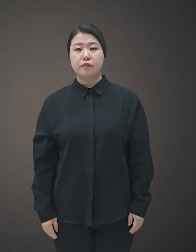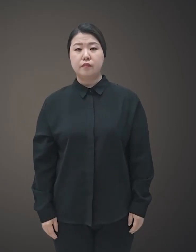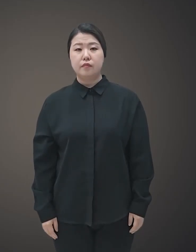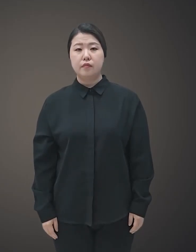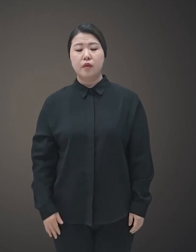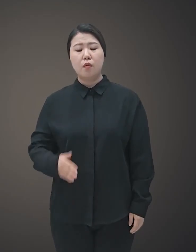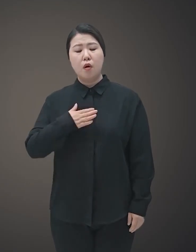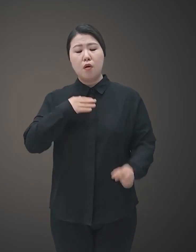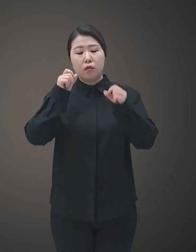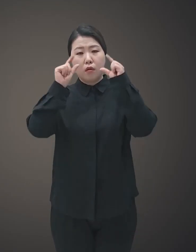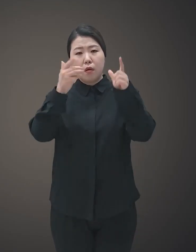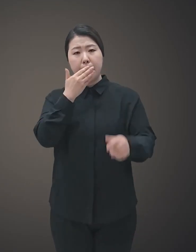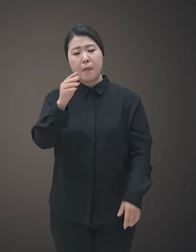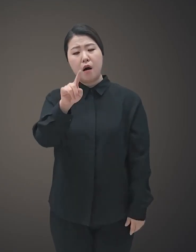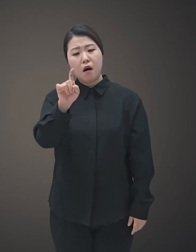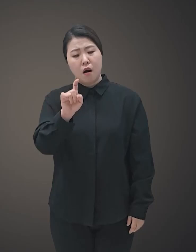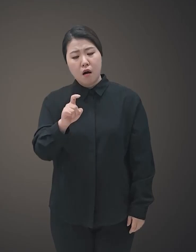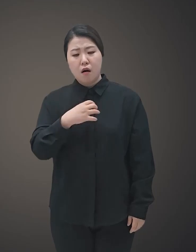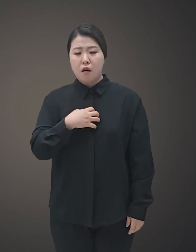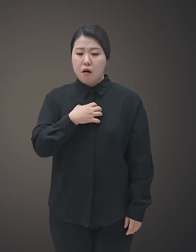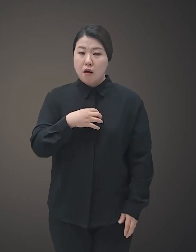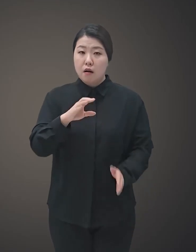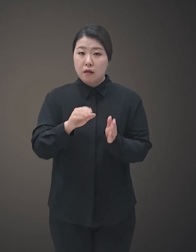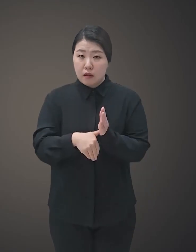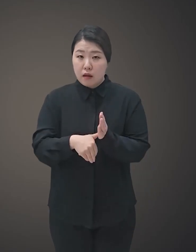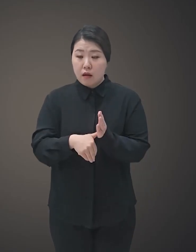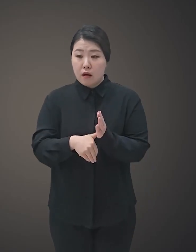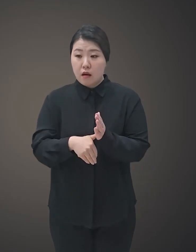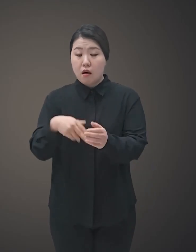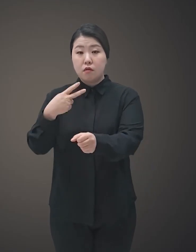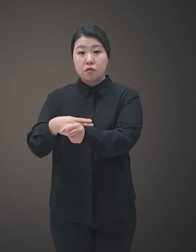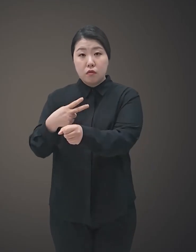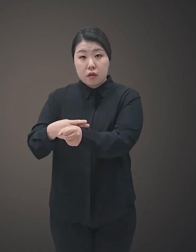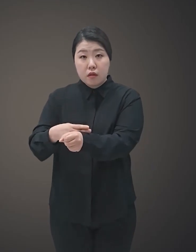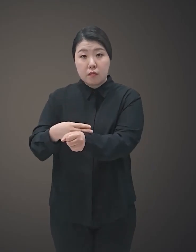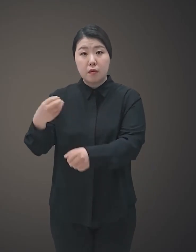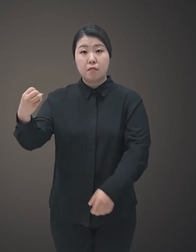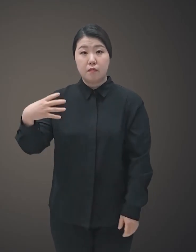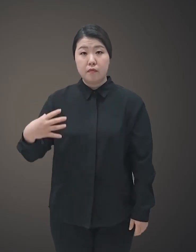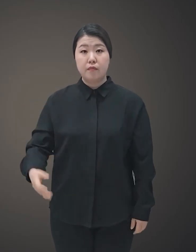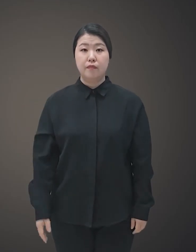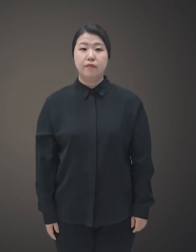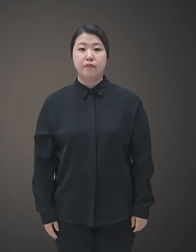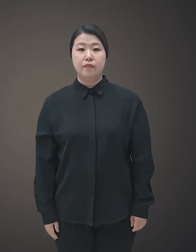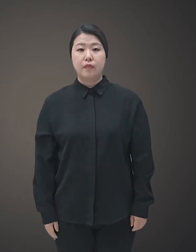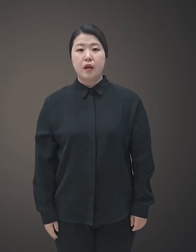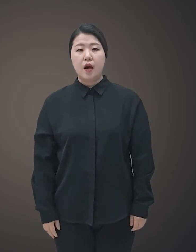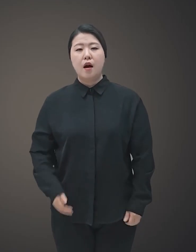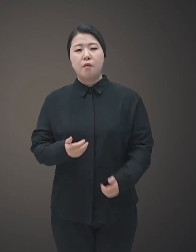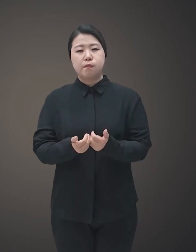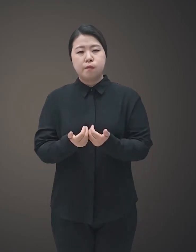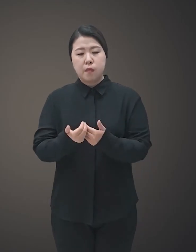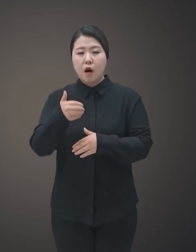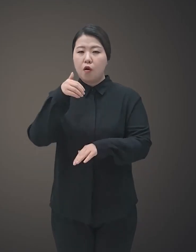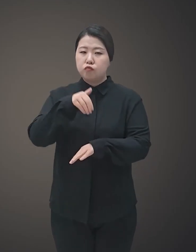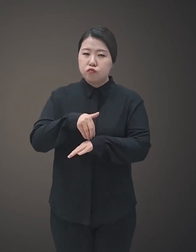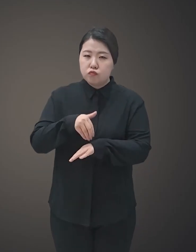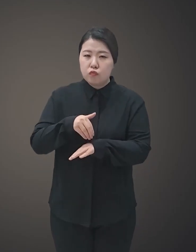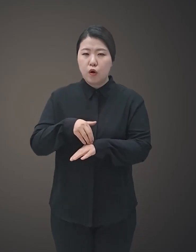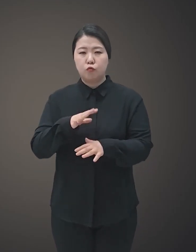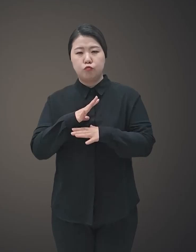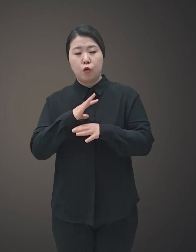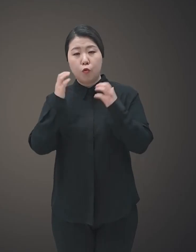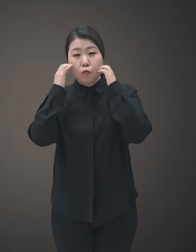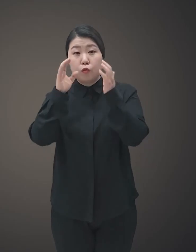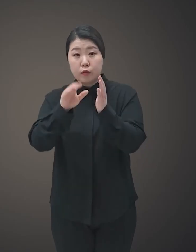있었습니다. 과연 깨달음이 오기는 올까 고민하던 때 어느 날 스승님이 말했습니다. 갈등이나 후회,